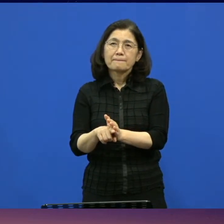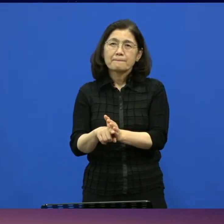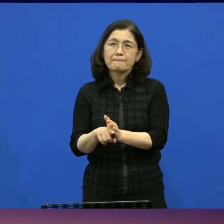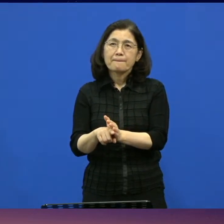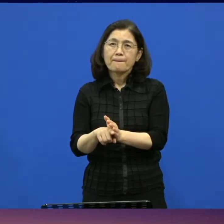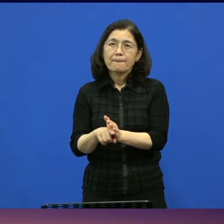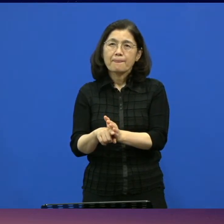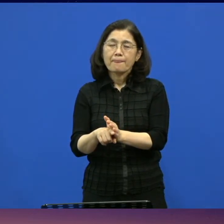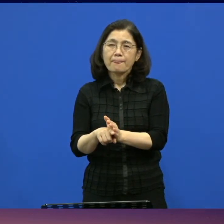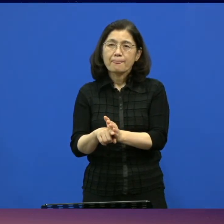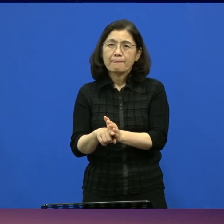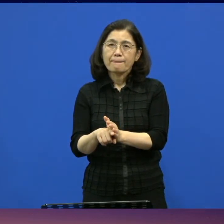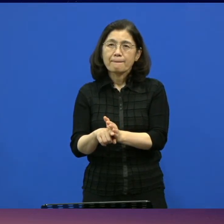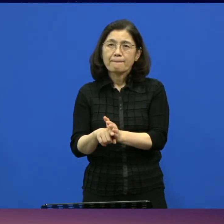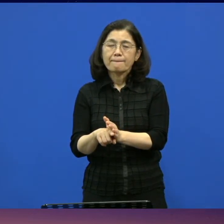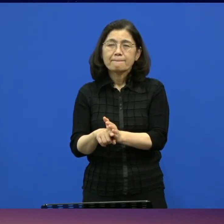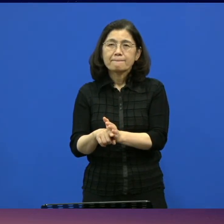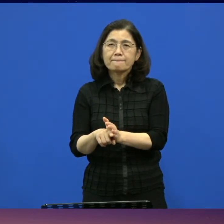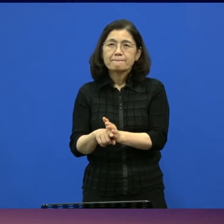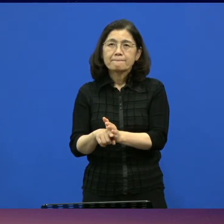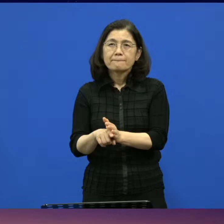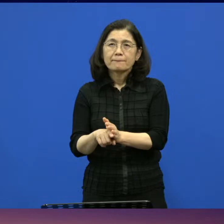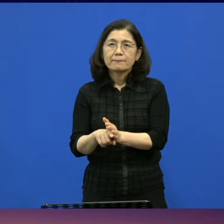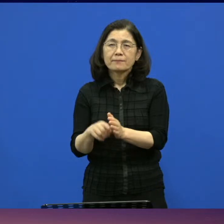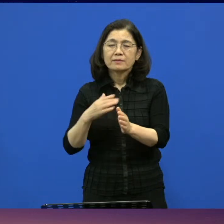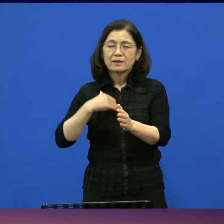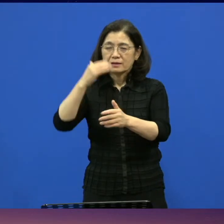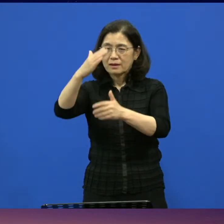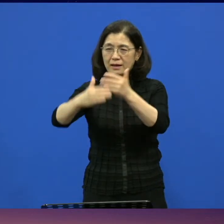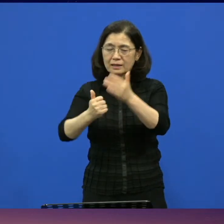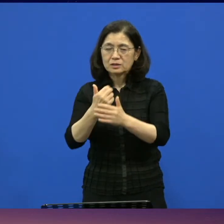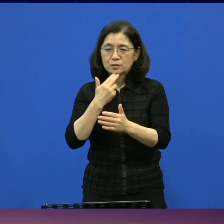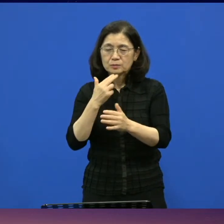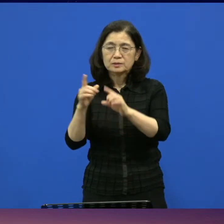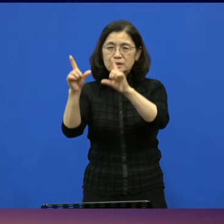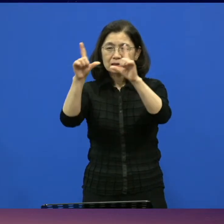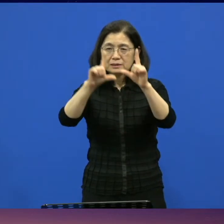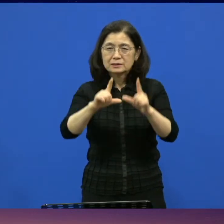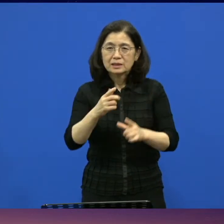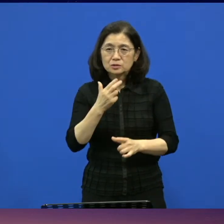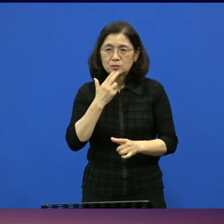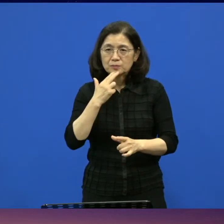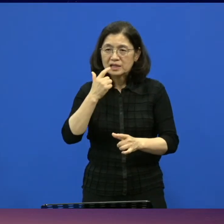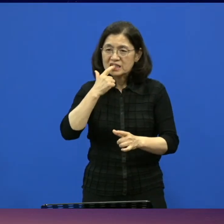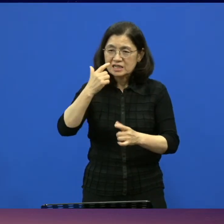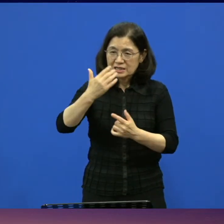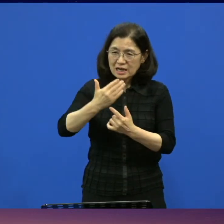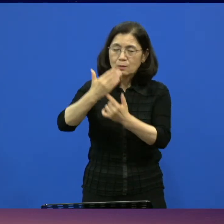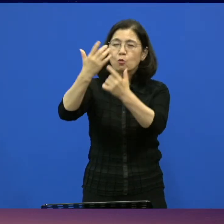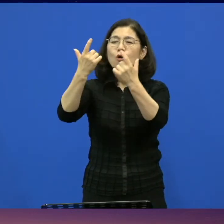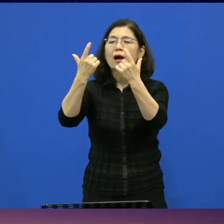그게 눈에 들어온 거예요. 그래서 결국 뭐예요? 나는 하나님 없이는 살 수 없다는 항복선언을 하게 됩니다.